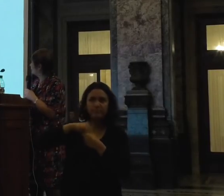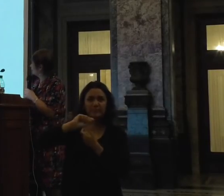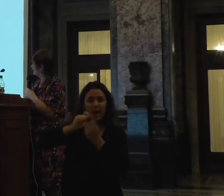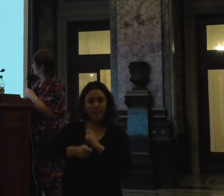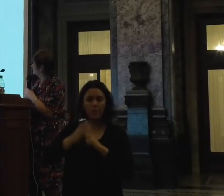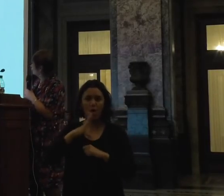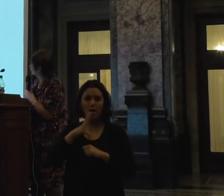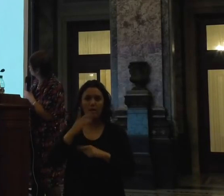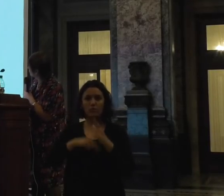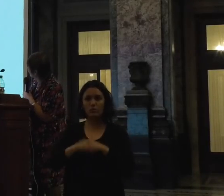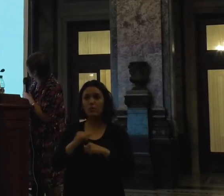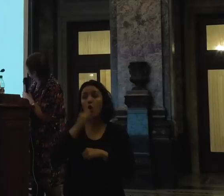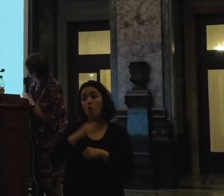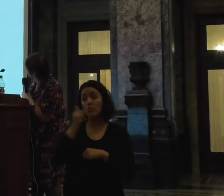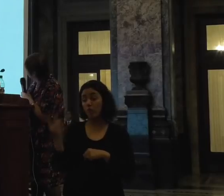Entonces les voy a contar nada más dos